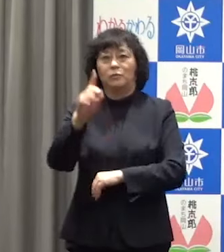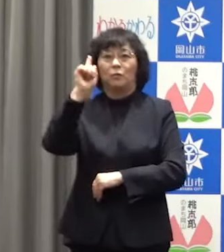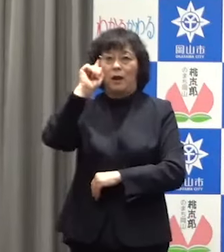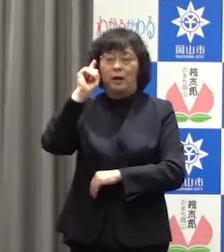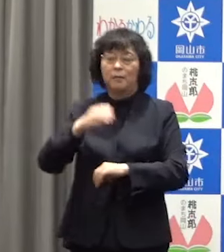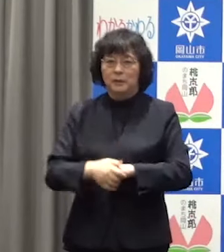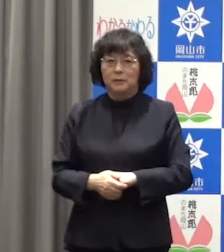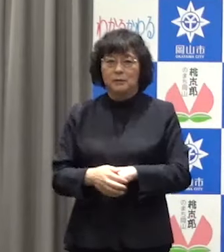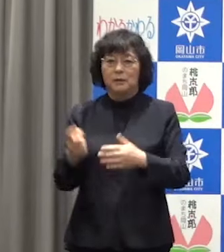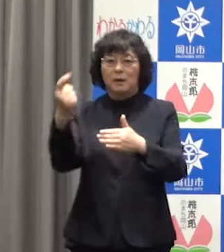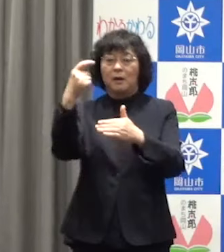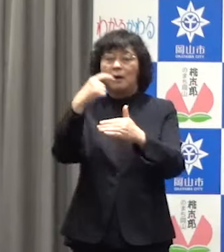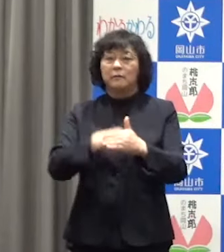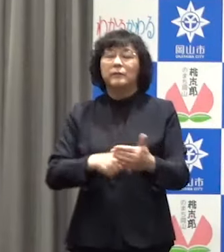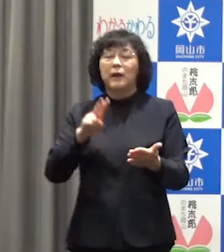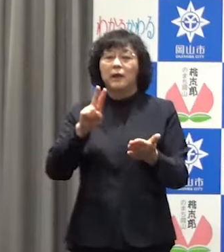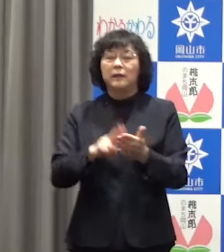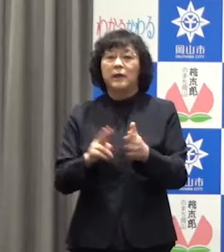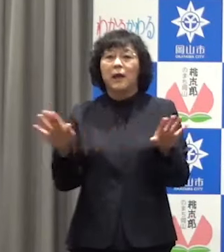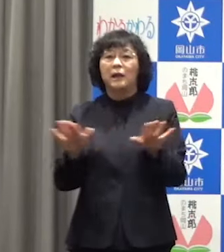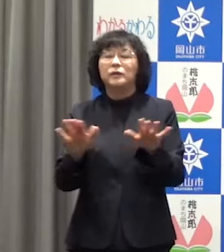内定児童数は